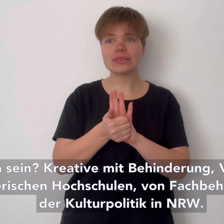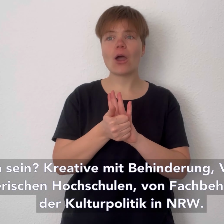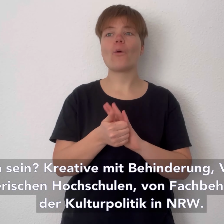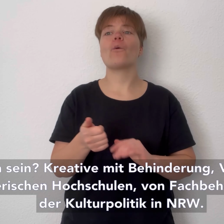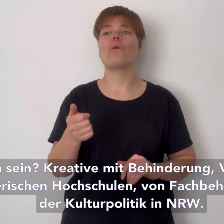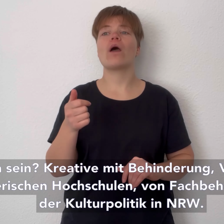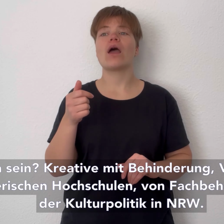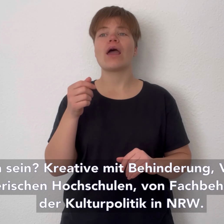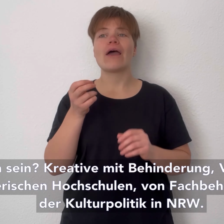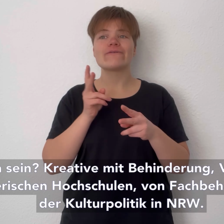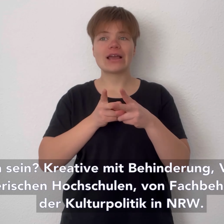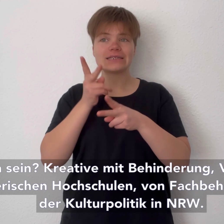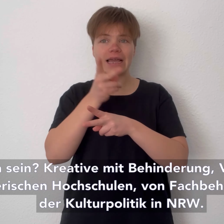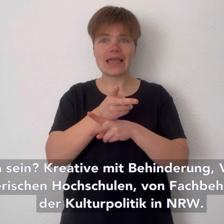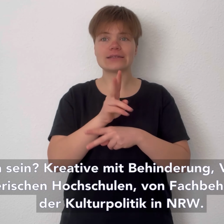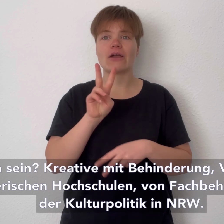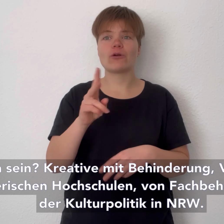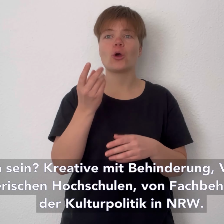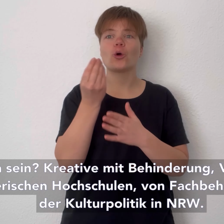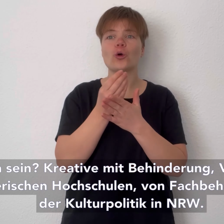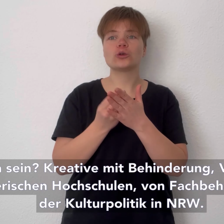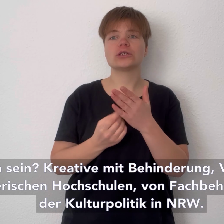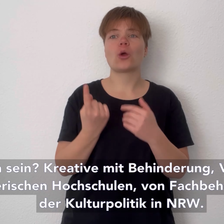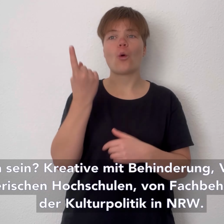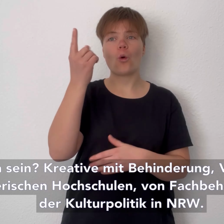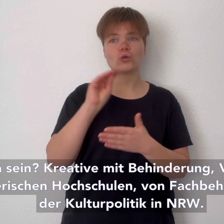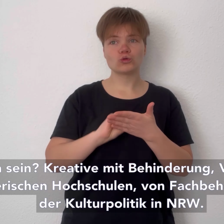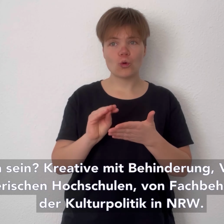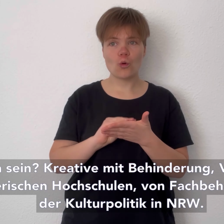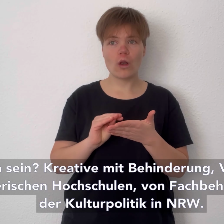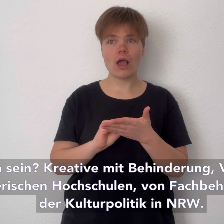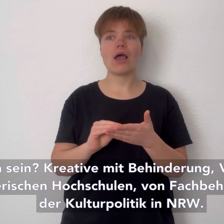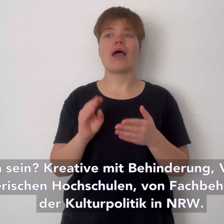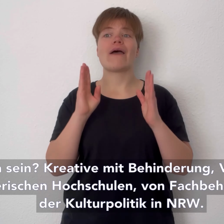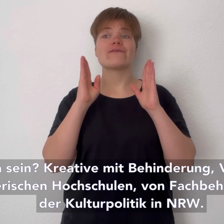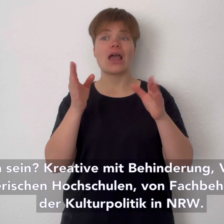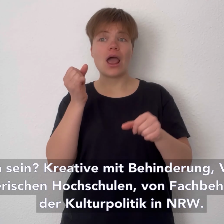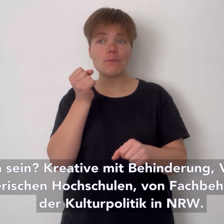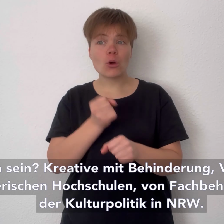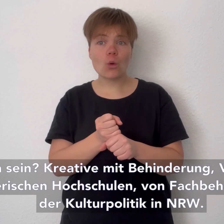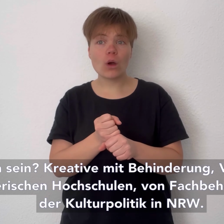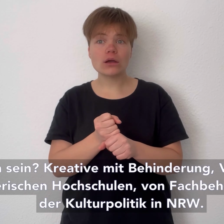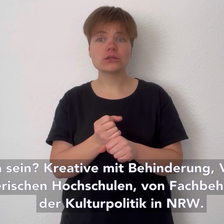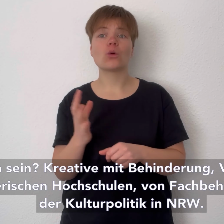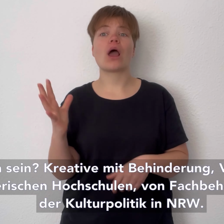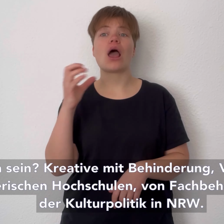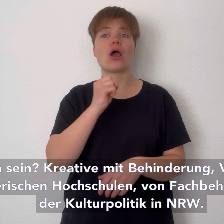VertreterInnen von künstlerischen Hochschulen, von Fachbehörden und aus der Kulturpolitik in NRW.